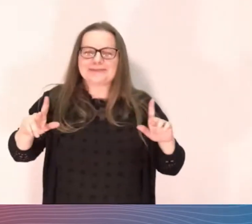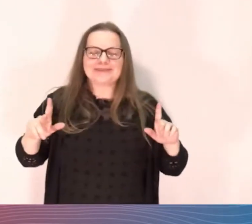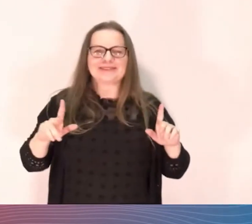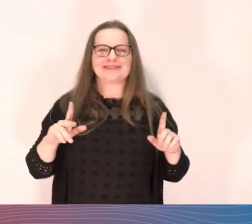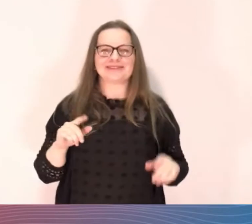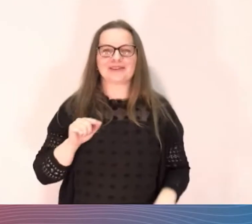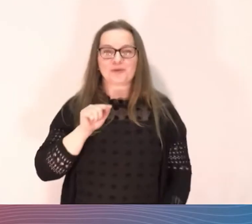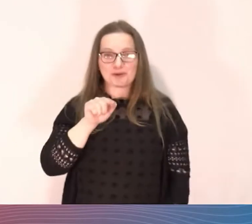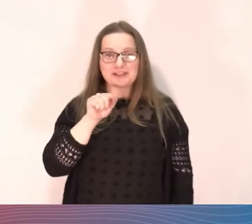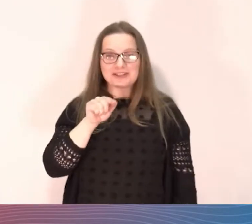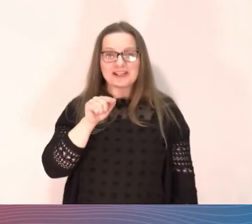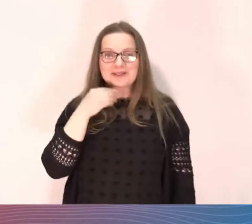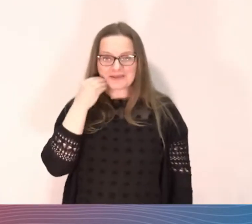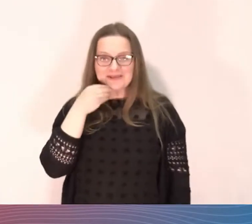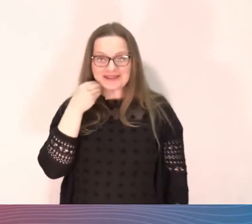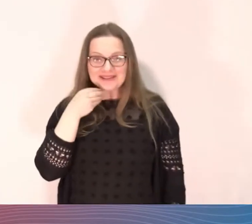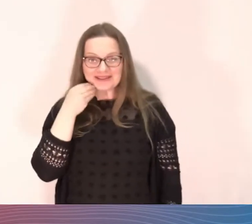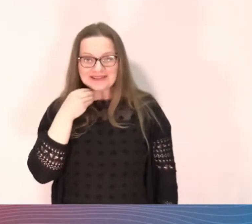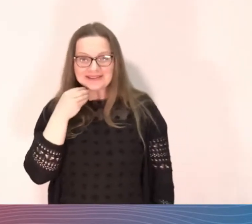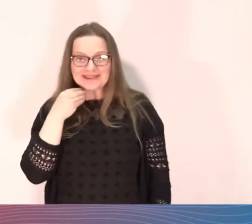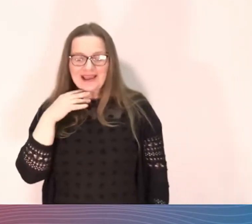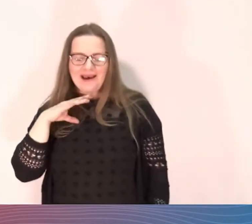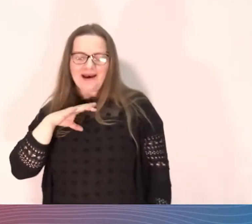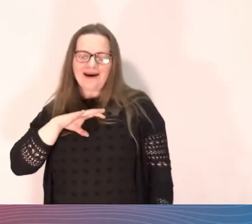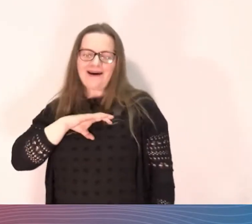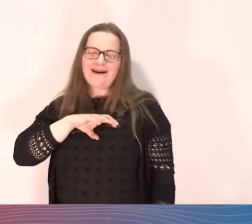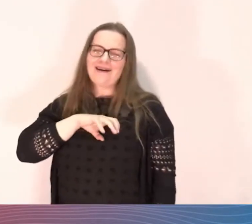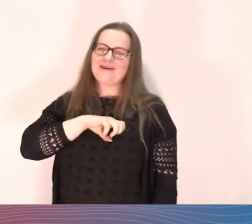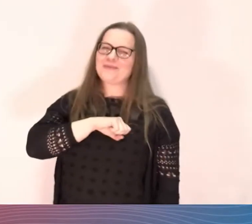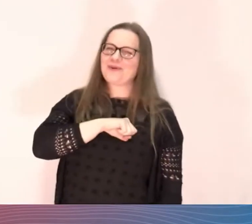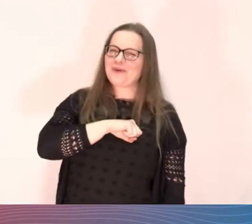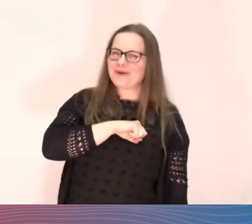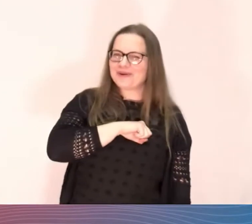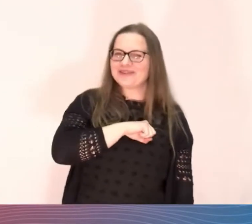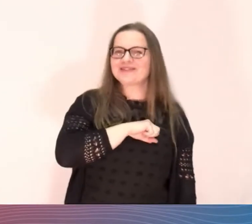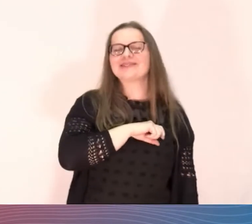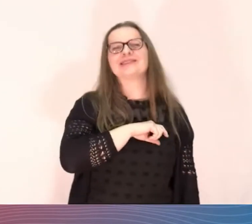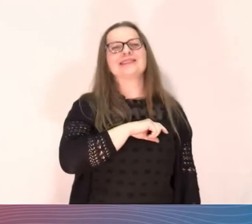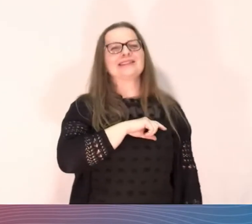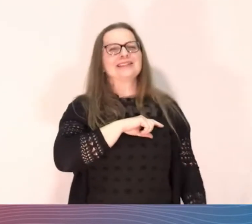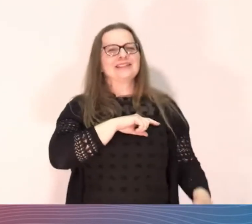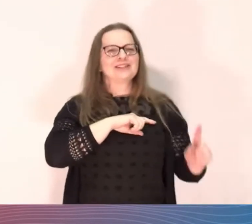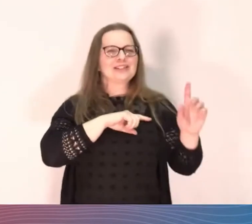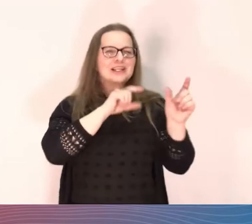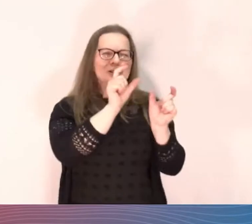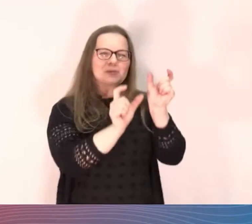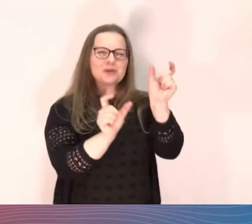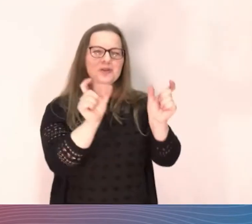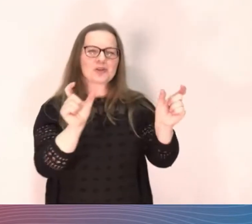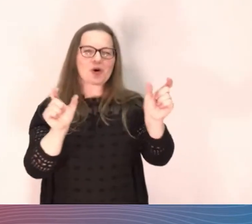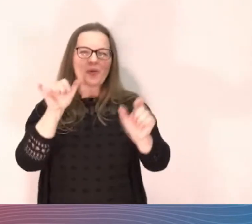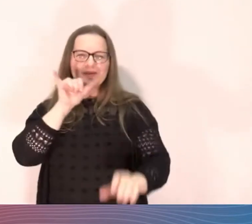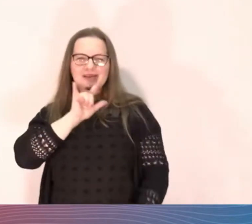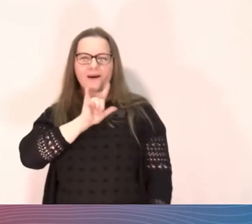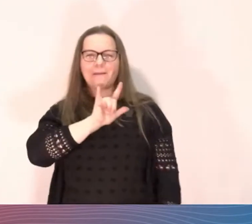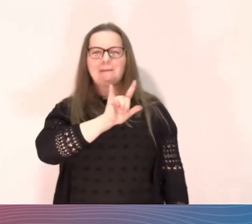Quem está vivendo uma vida de amor? De amar as pessoas? De amar